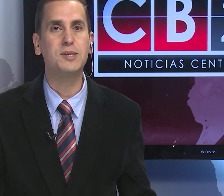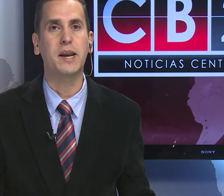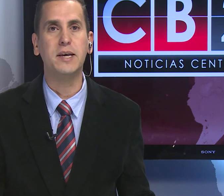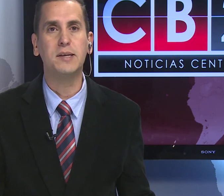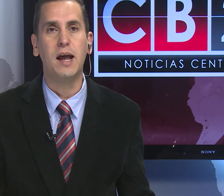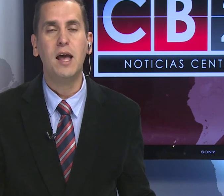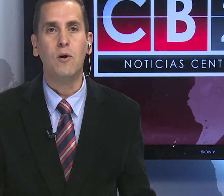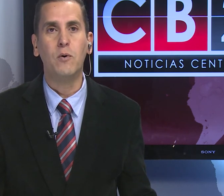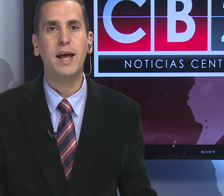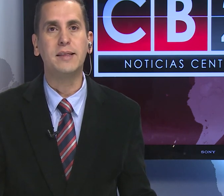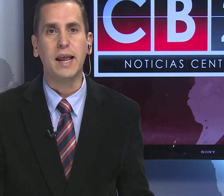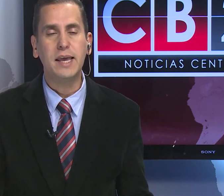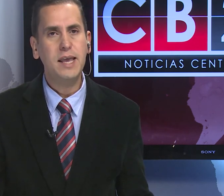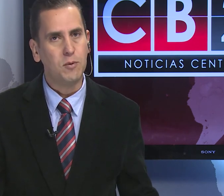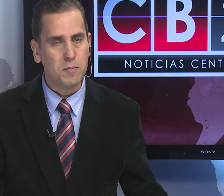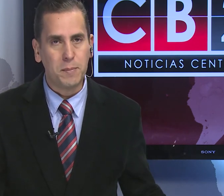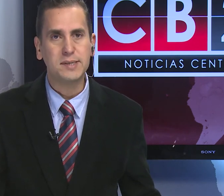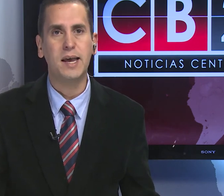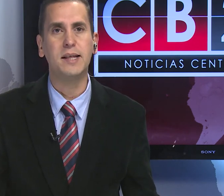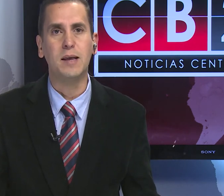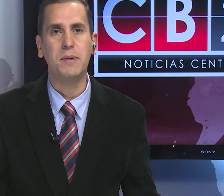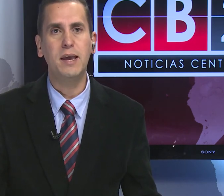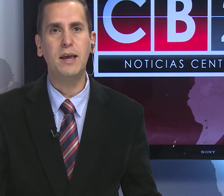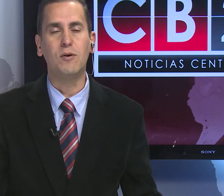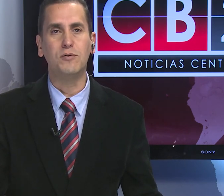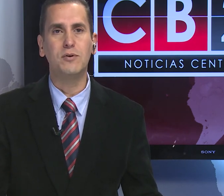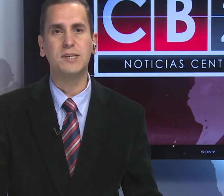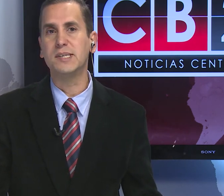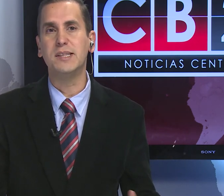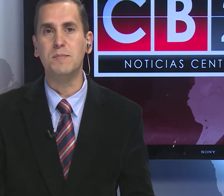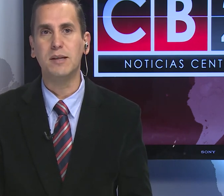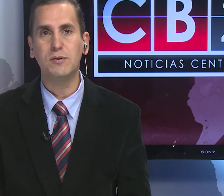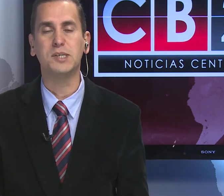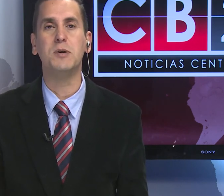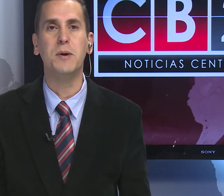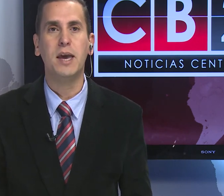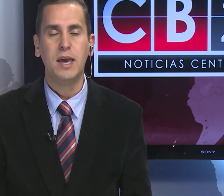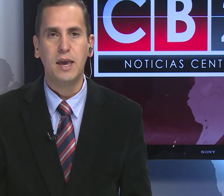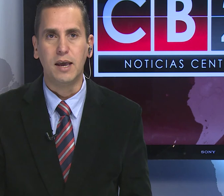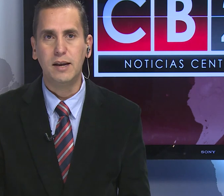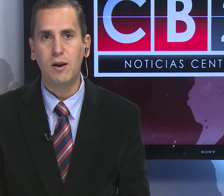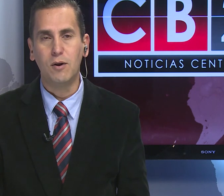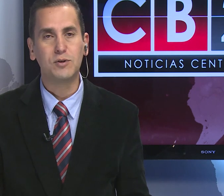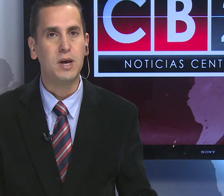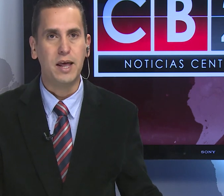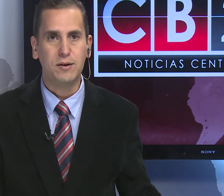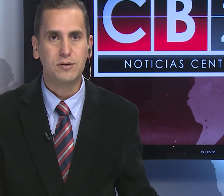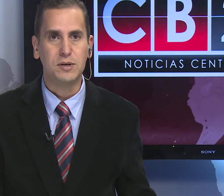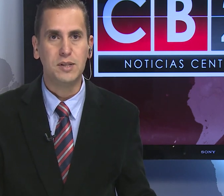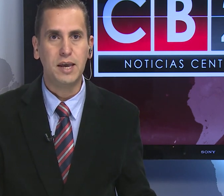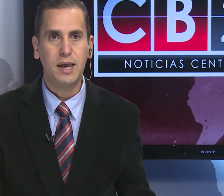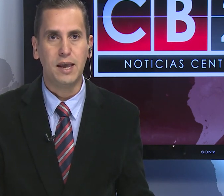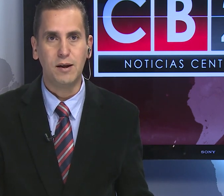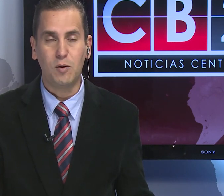estos, cuando se registra una tragedia. Lo mismo pasa también con todo ese sentimiento que se vive en los